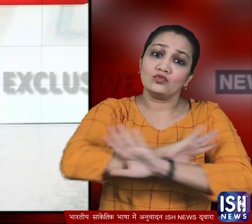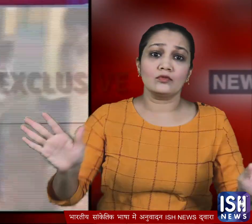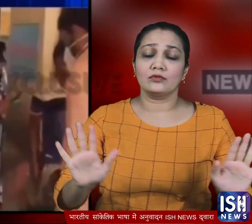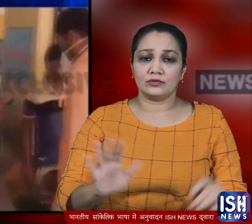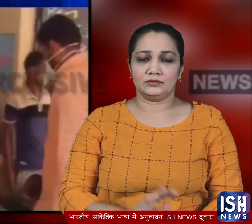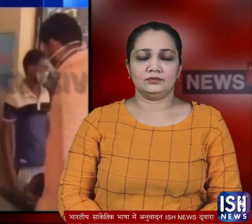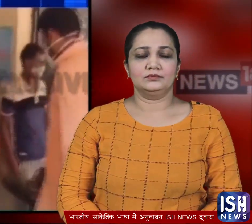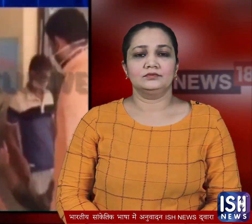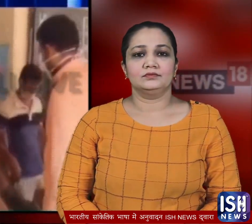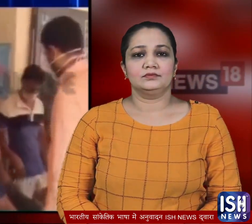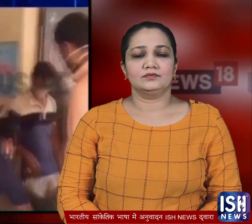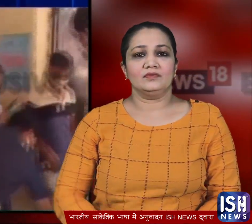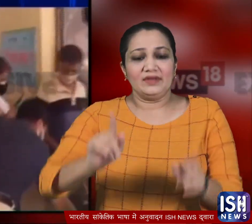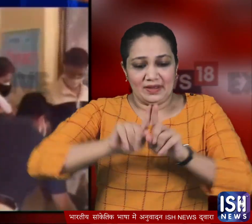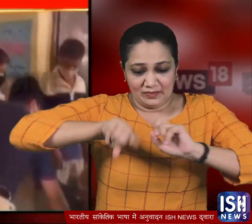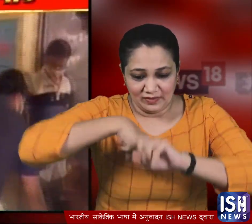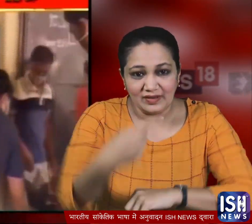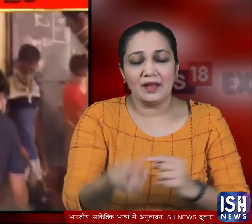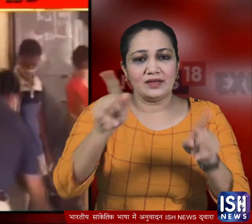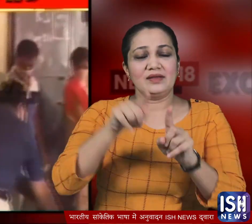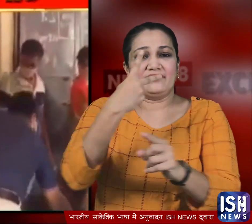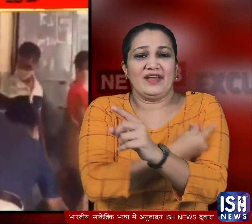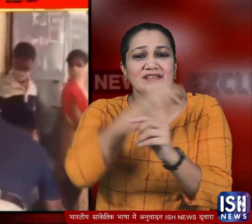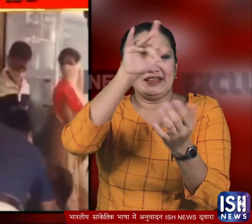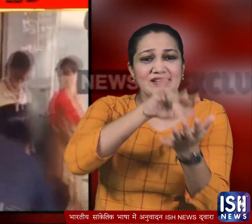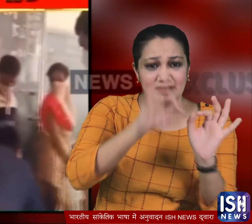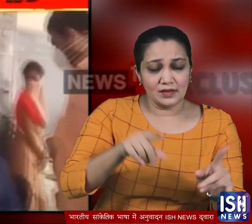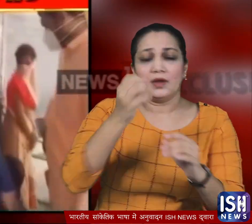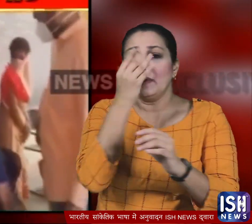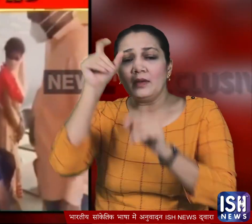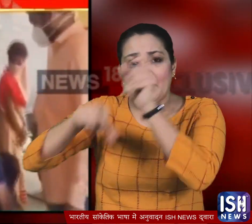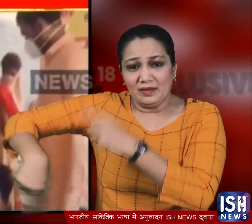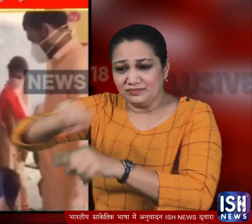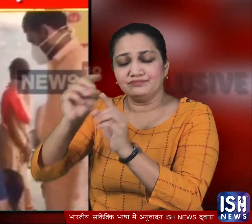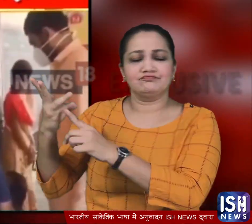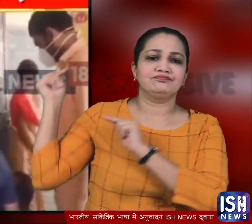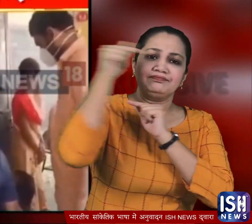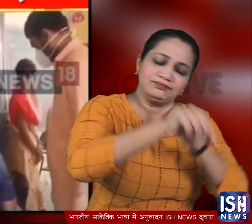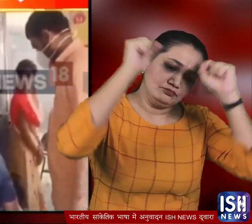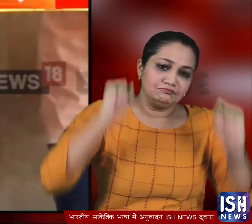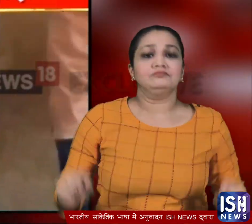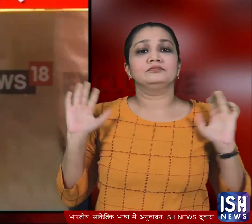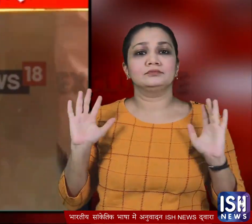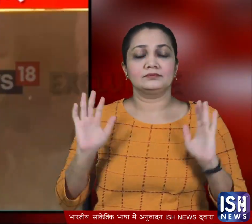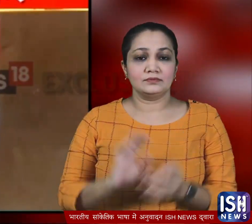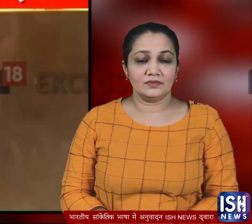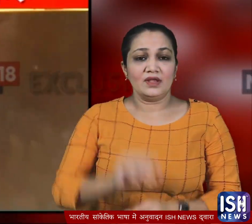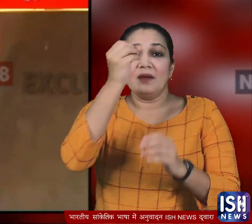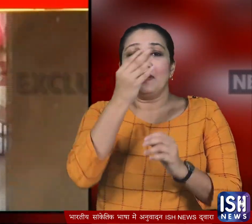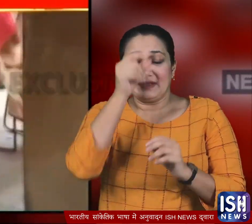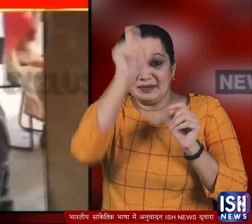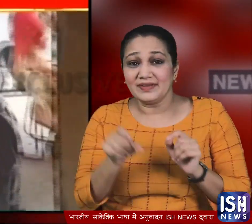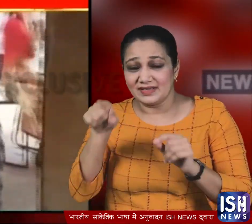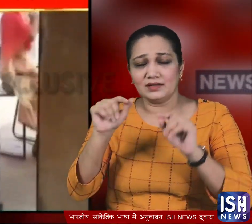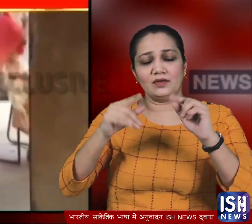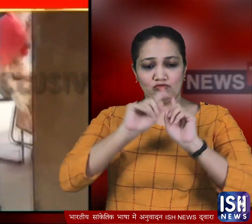चाहिए। और दूसरे दिन वहां के एक वैक्सीन सेंटर पर बीजेपी के कुछ कार्यकर्ताओं ने डेरा जमा लिया। बीजेपी का एक कार्यकर्ता